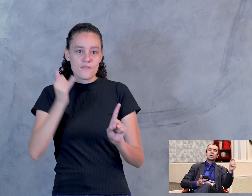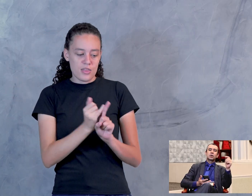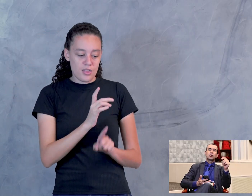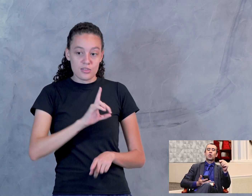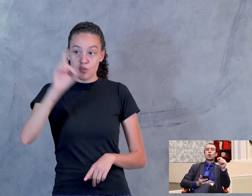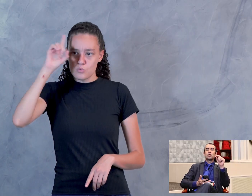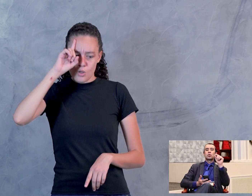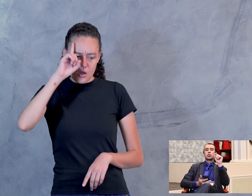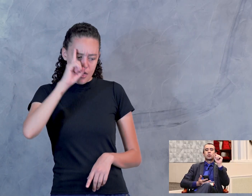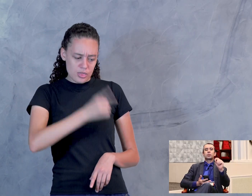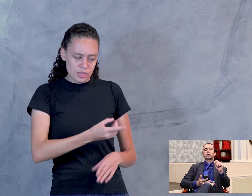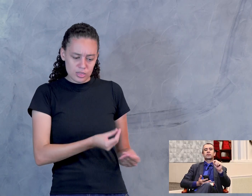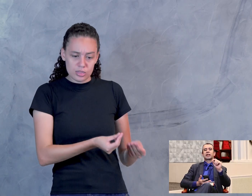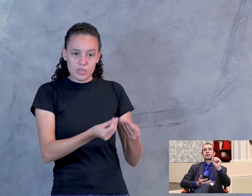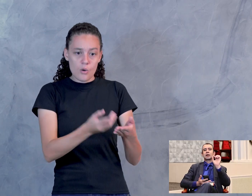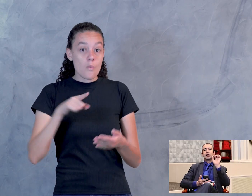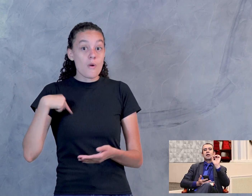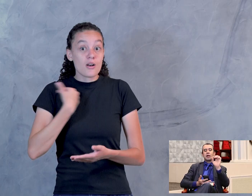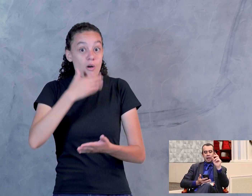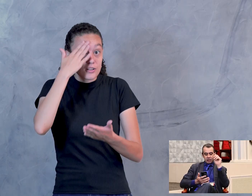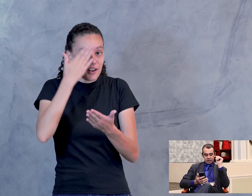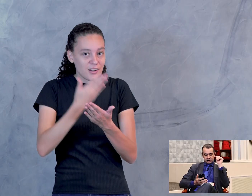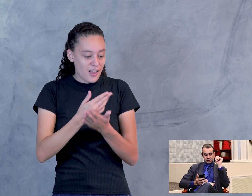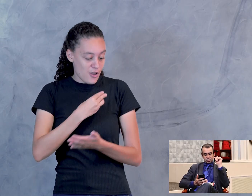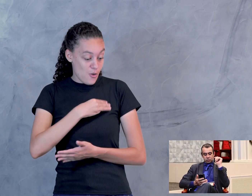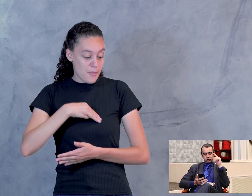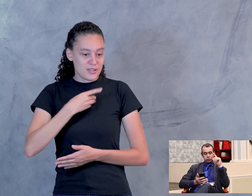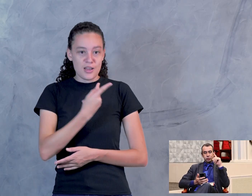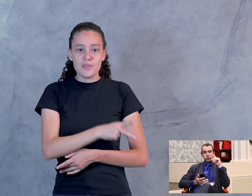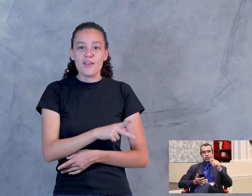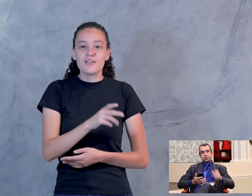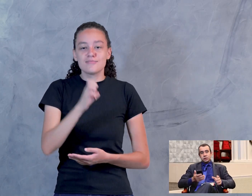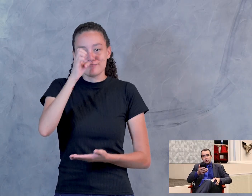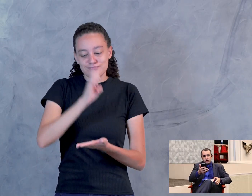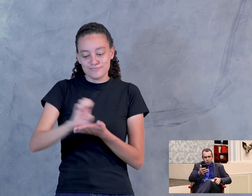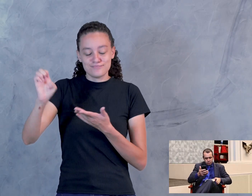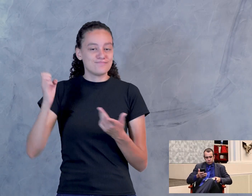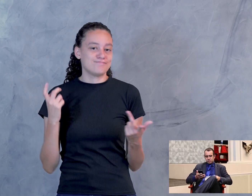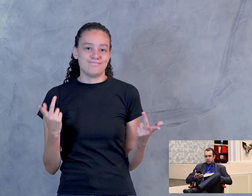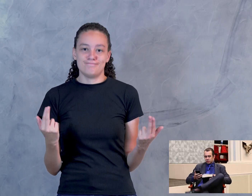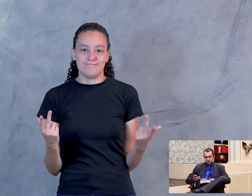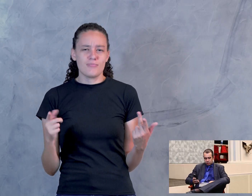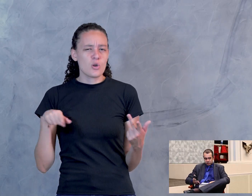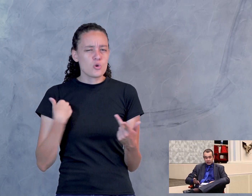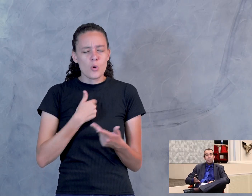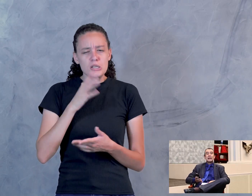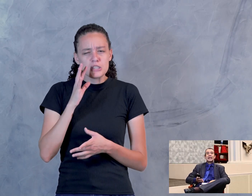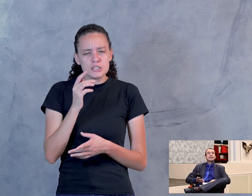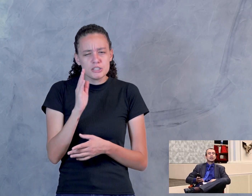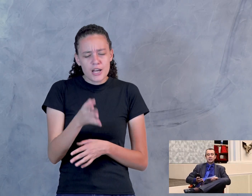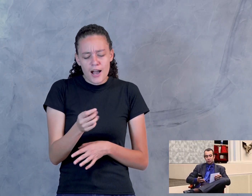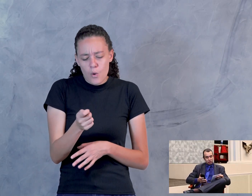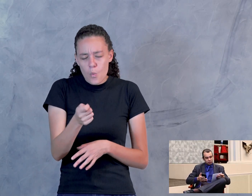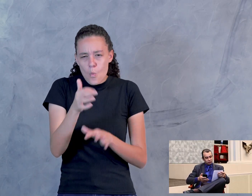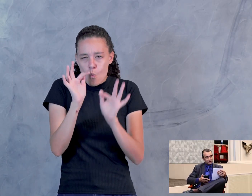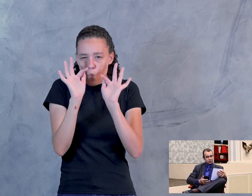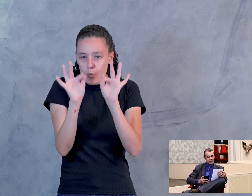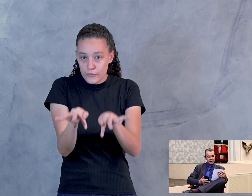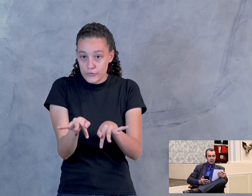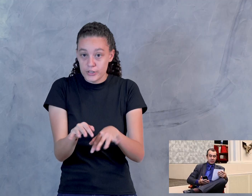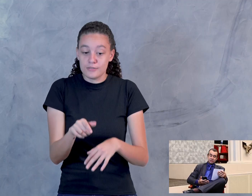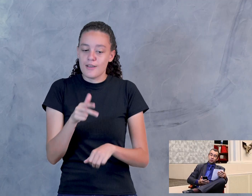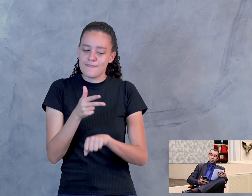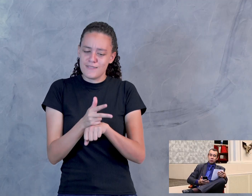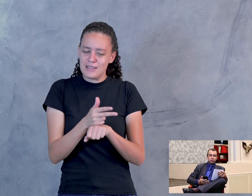Brana como o profeta Elias dos últimos dias. Estamos terminando aqui o nosso